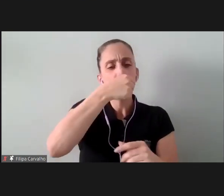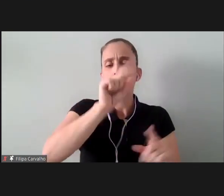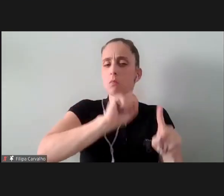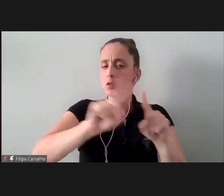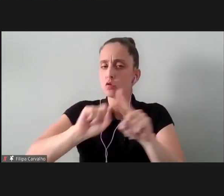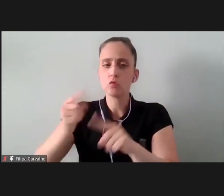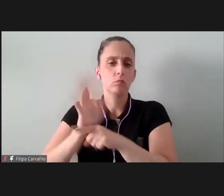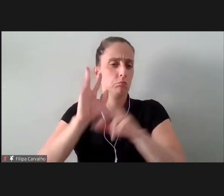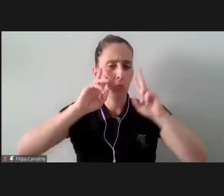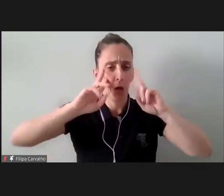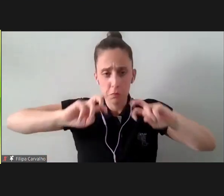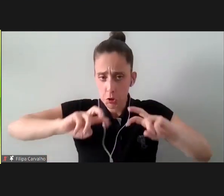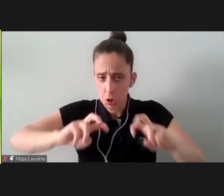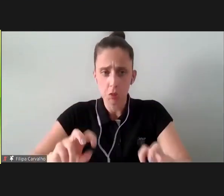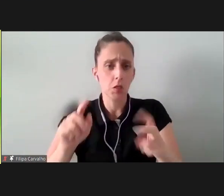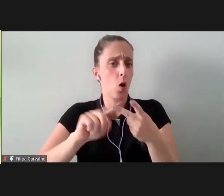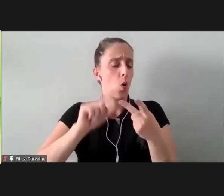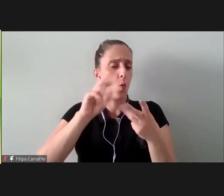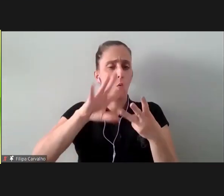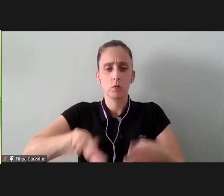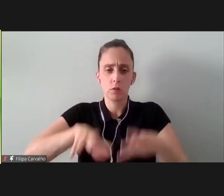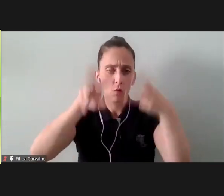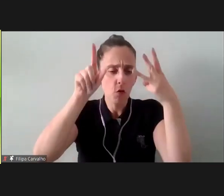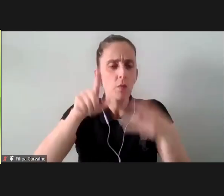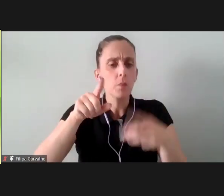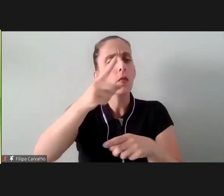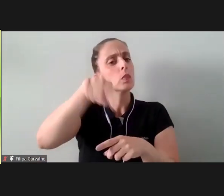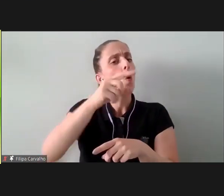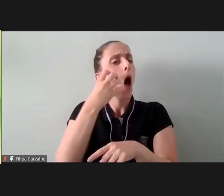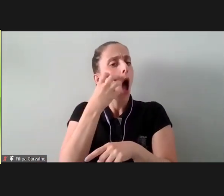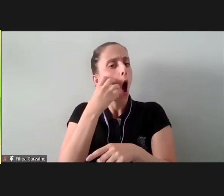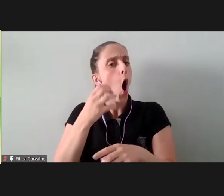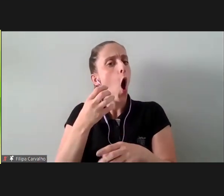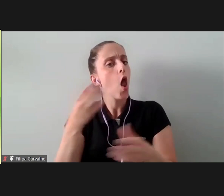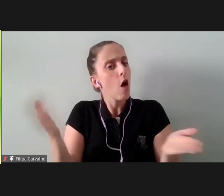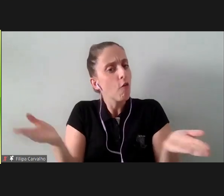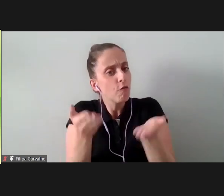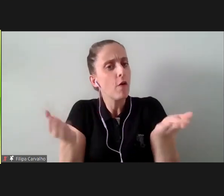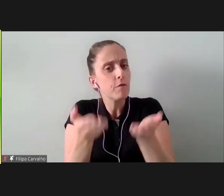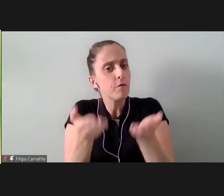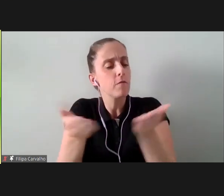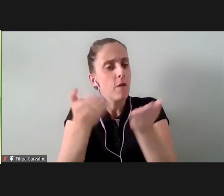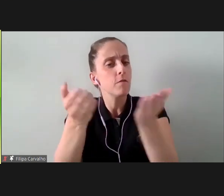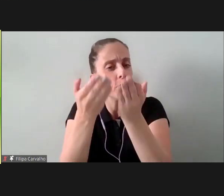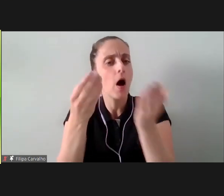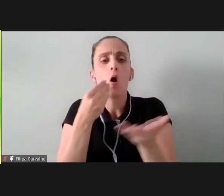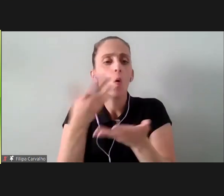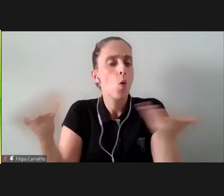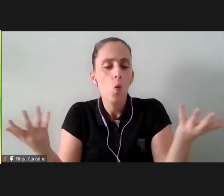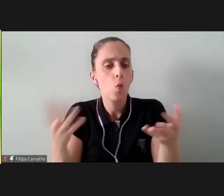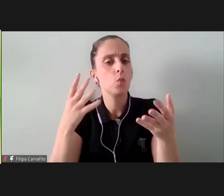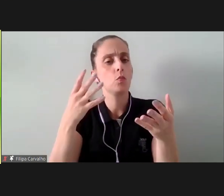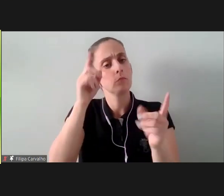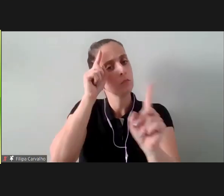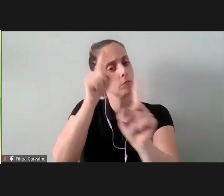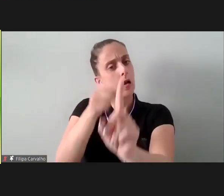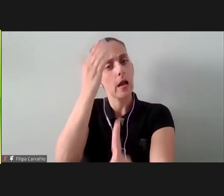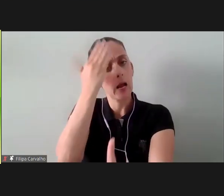de investigação, de desenvolvimento, vocês têm promovido neste caminho da capacitação,